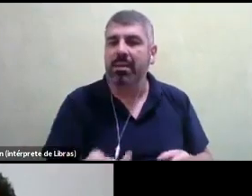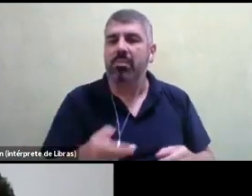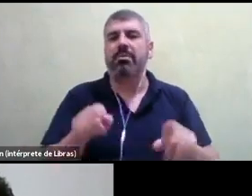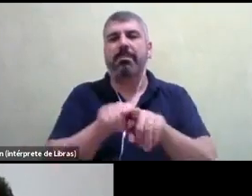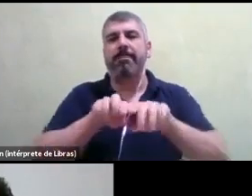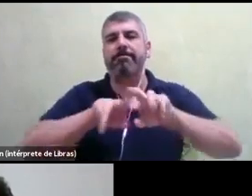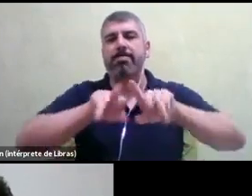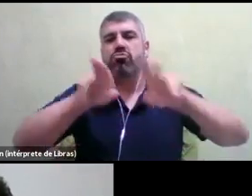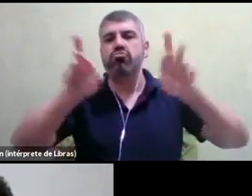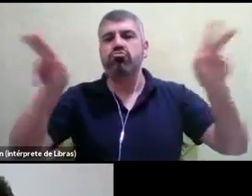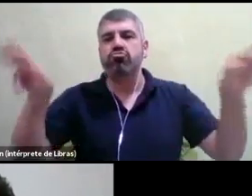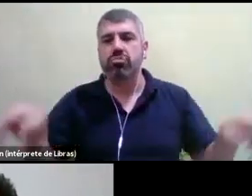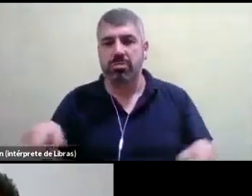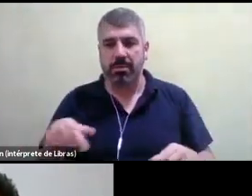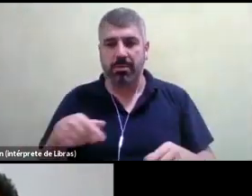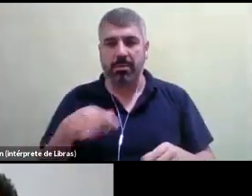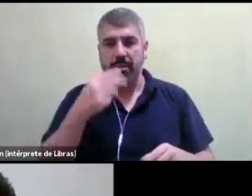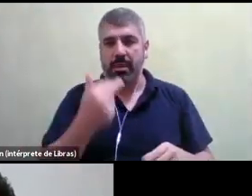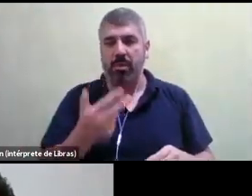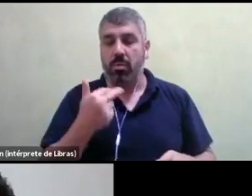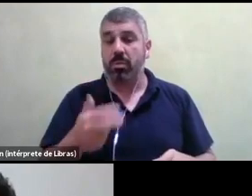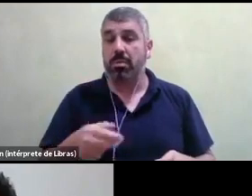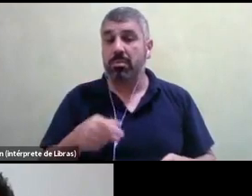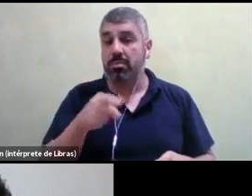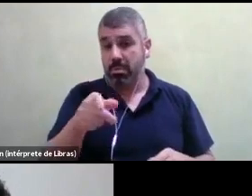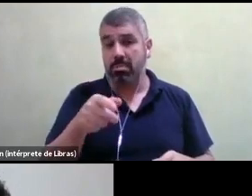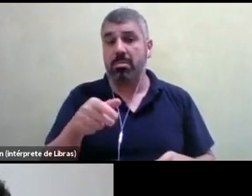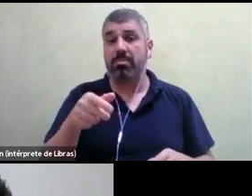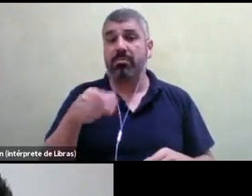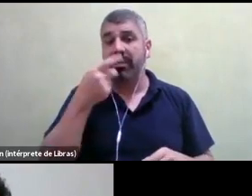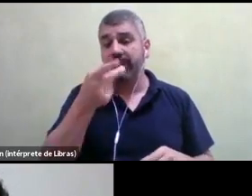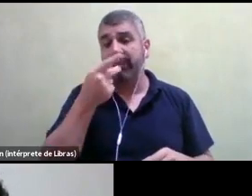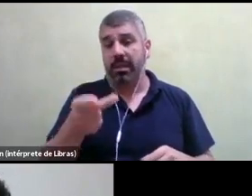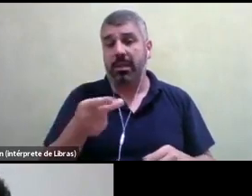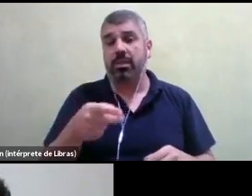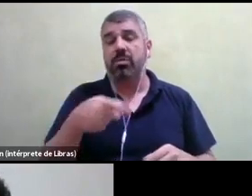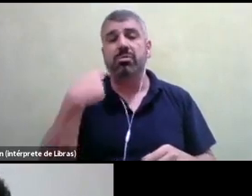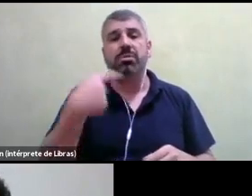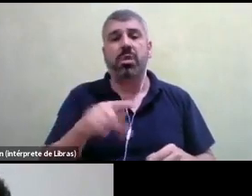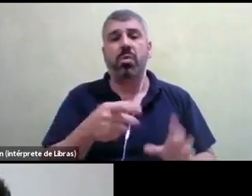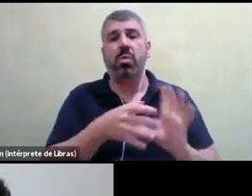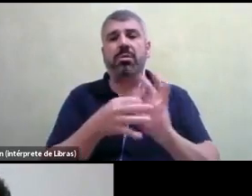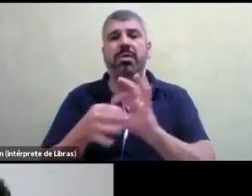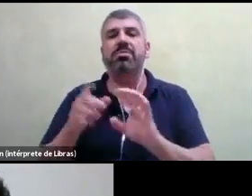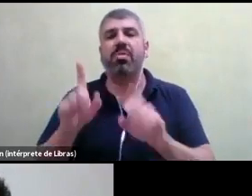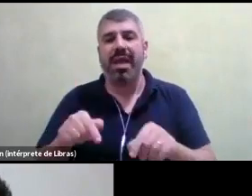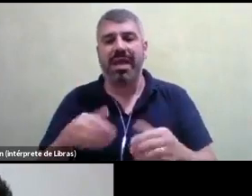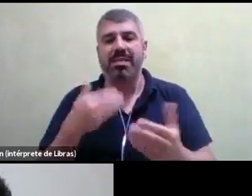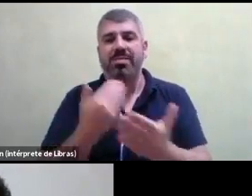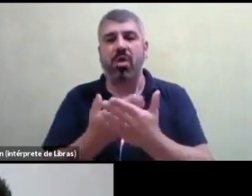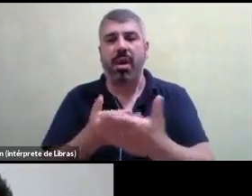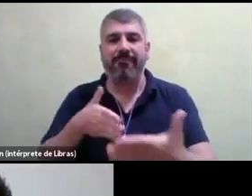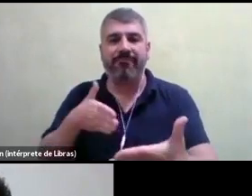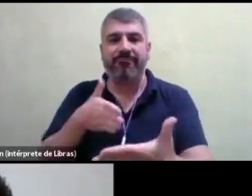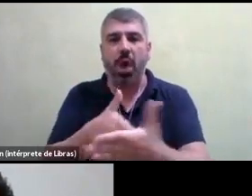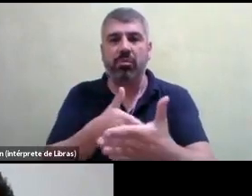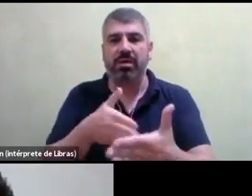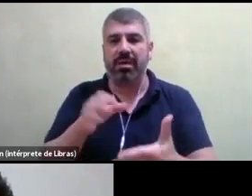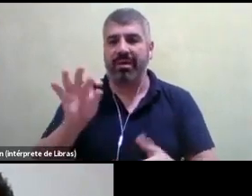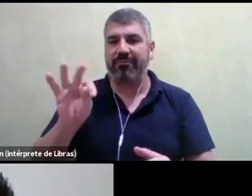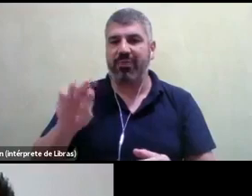foram esses contextos, que você falasse um pouco do seu contexto, que é a escola de fronteira, que foi um dos que acabou ficando